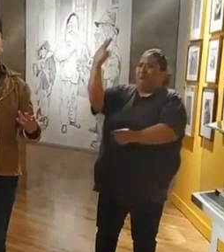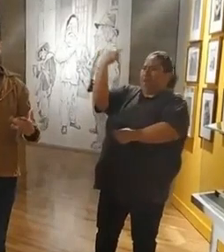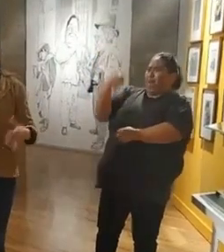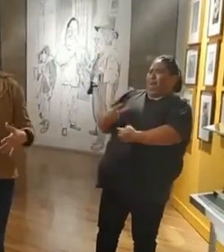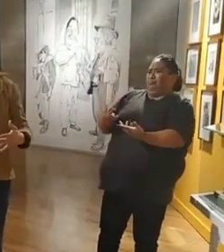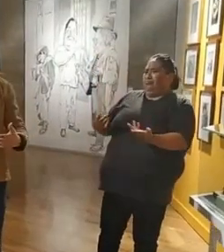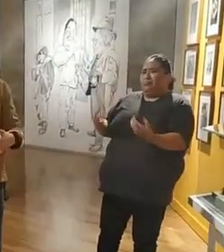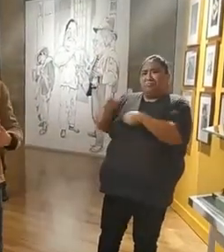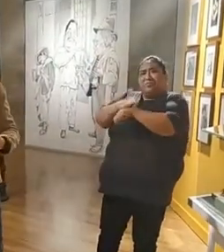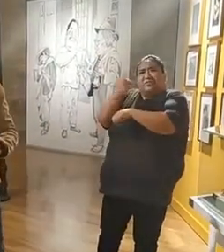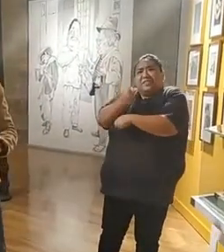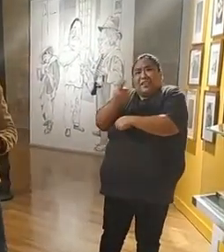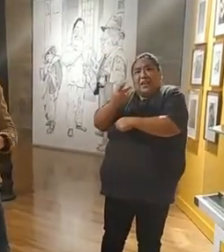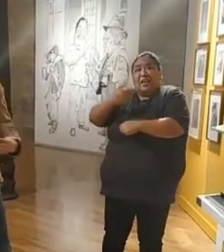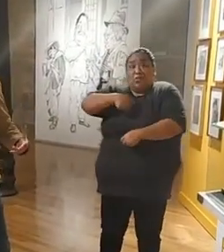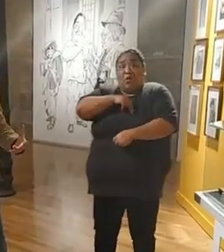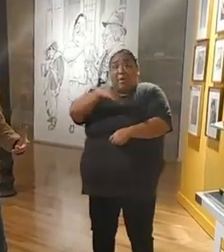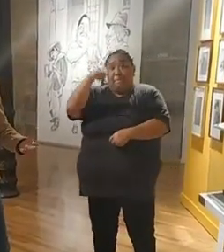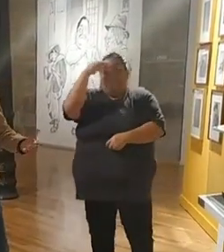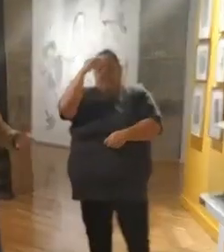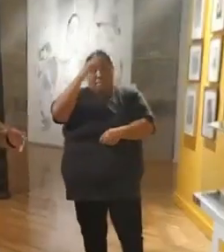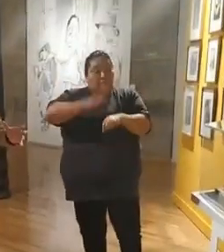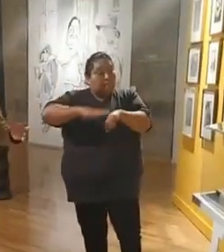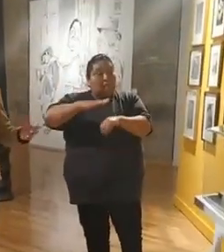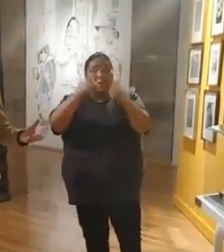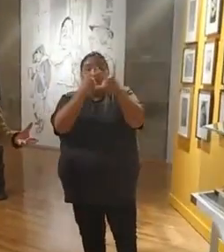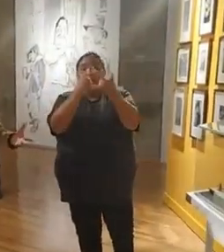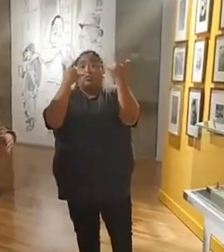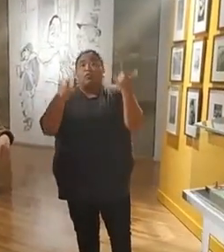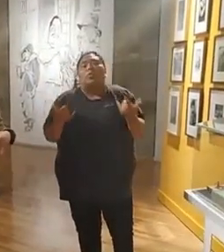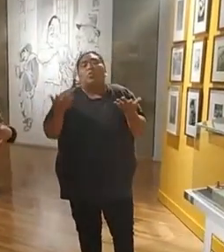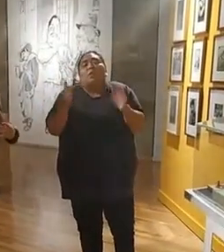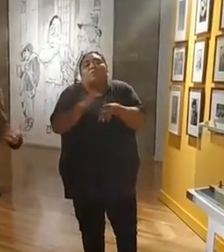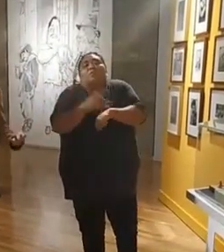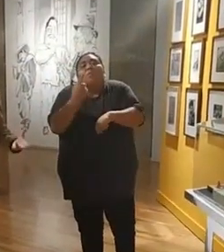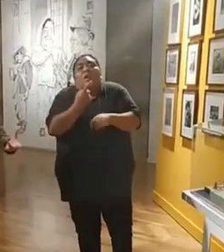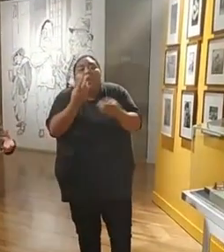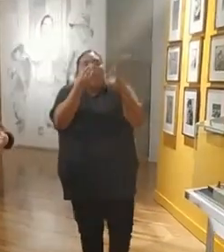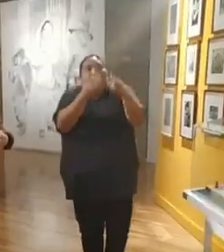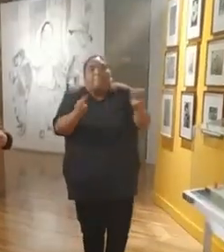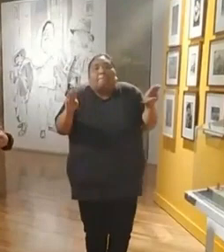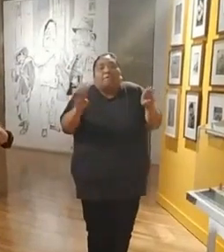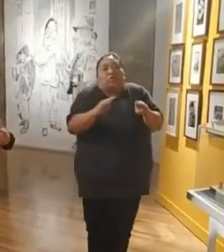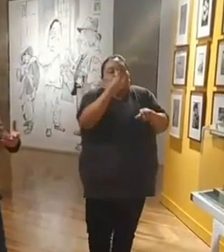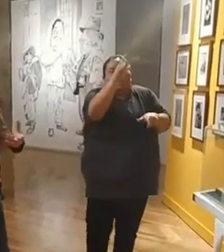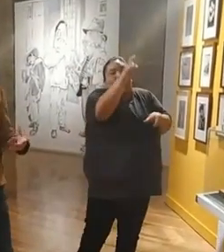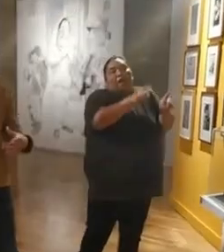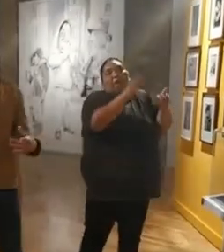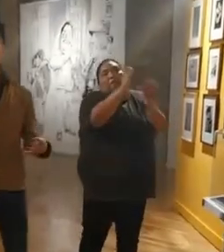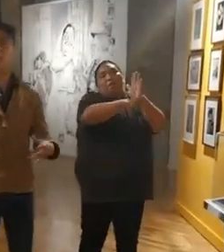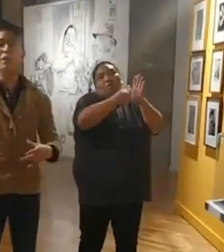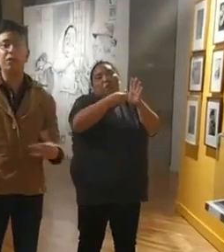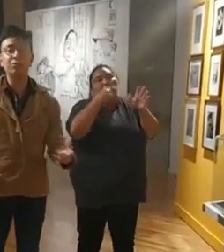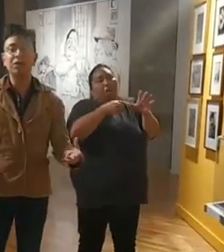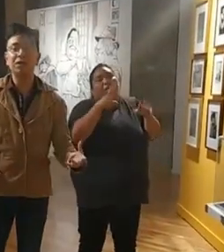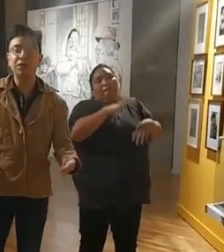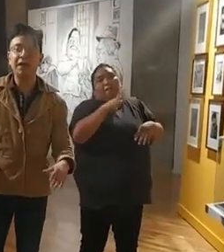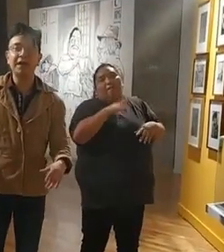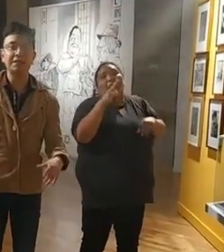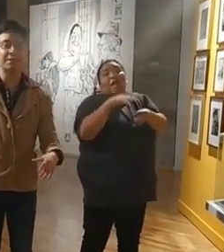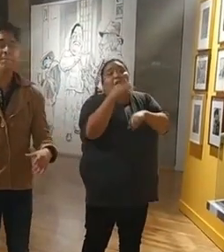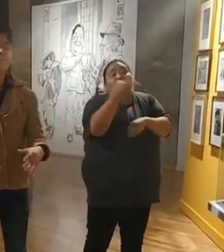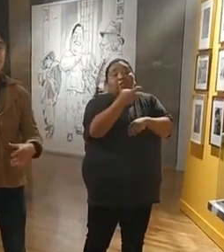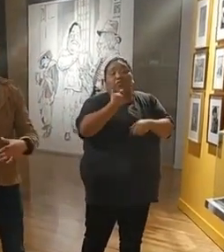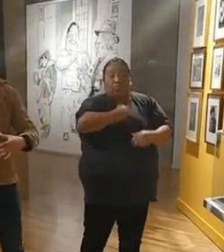un poco ojo a nuestra historia, que va a ser parte de la música, que nos va a poder ayudar a entender por qué nos